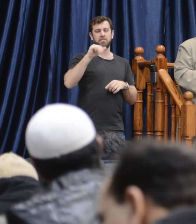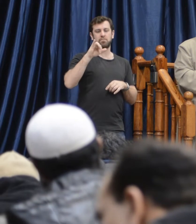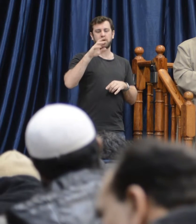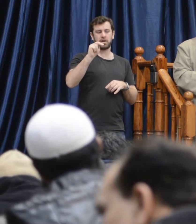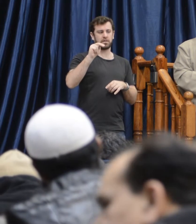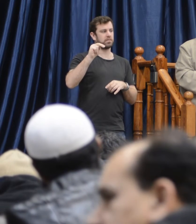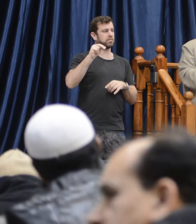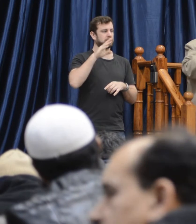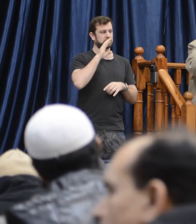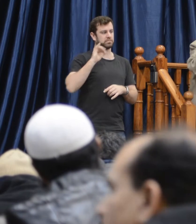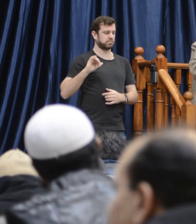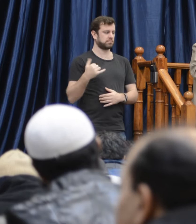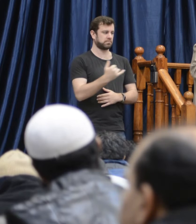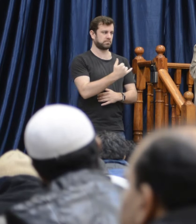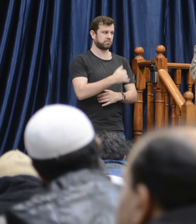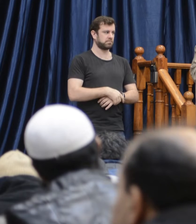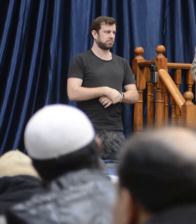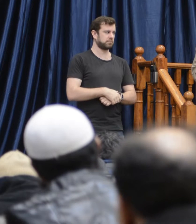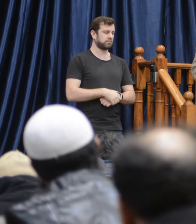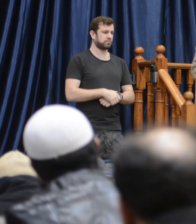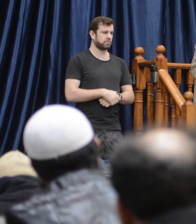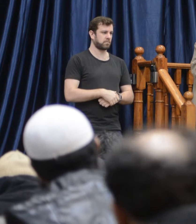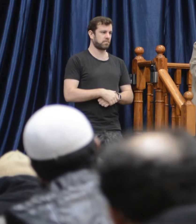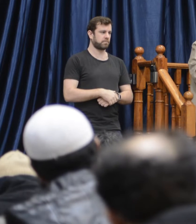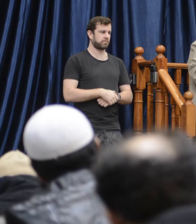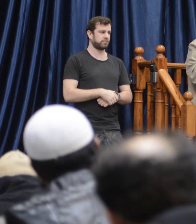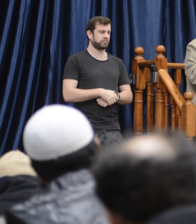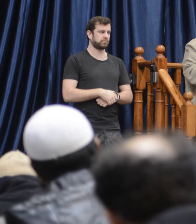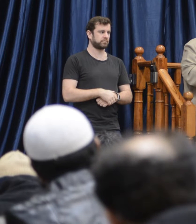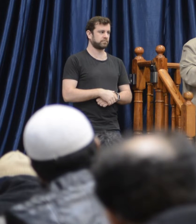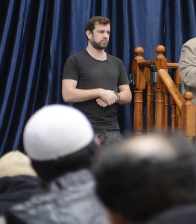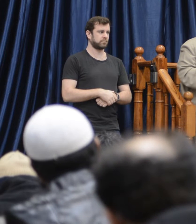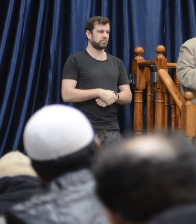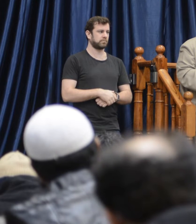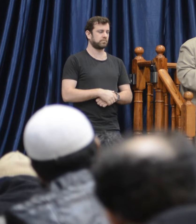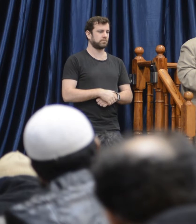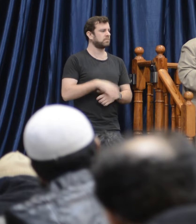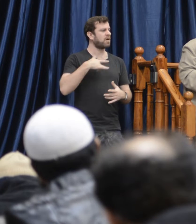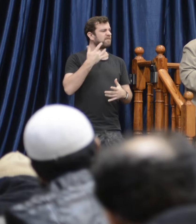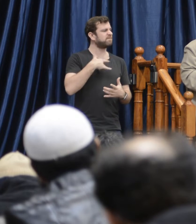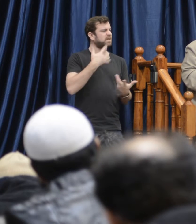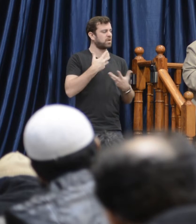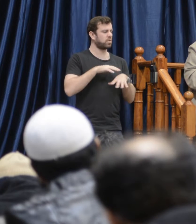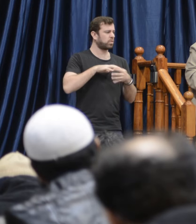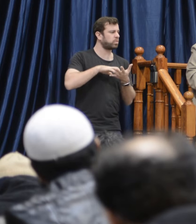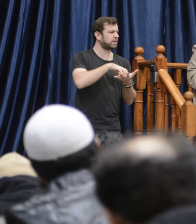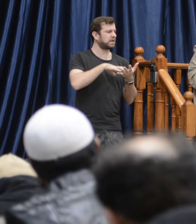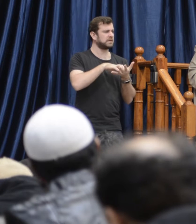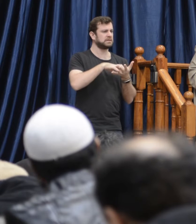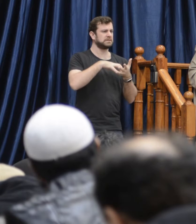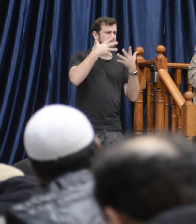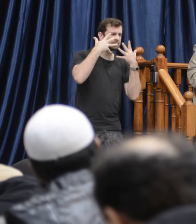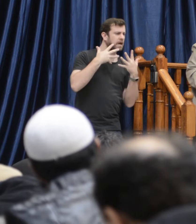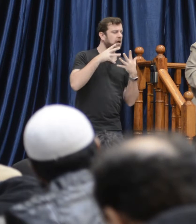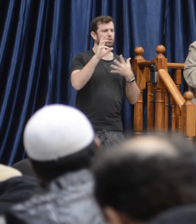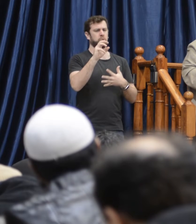وَلَا تَهِنُوا وَلَا تَحْزَنُوا. Do not fall weak, do not be in sadness. Allah tells us in the